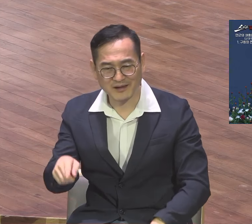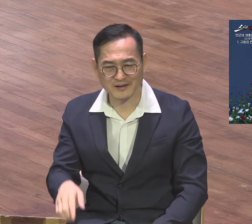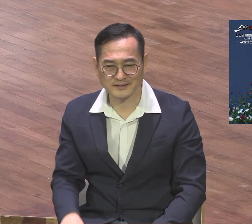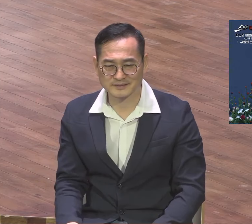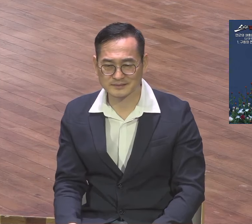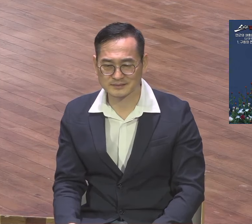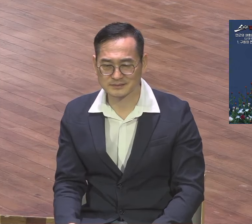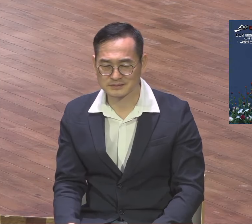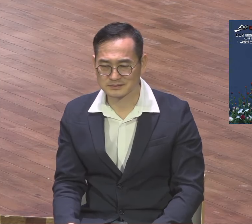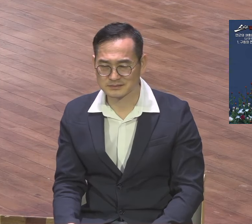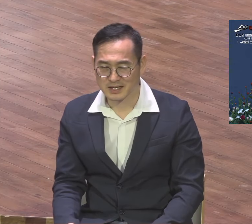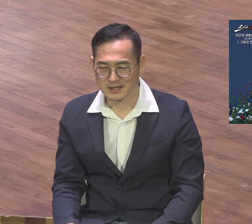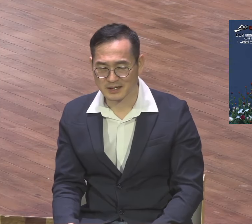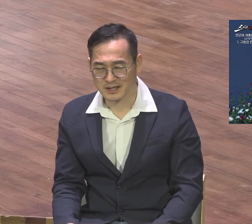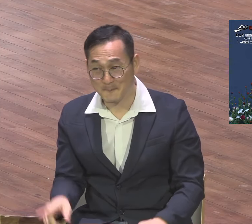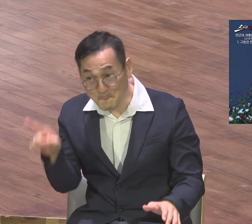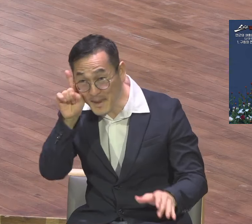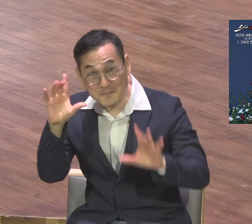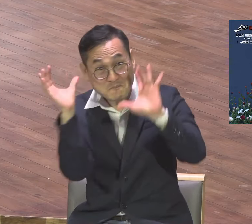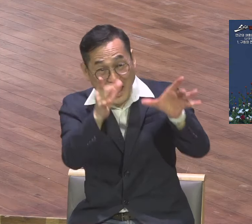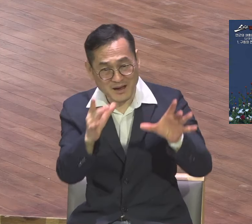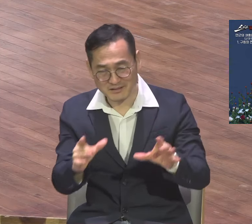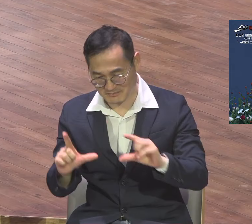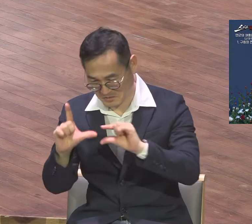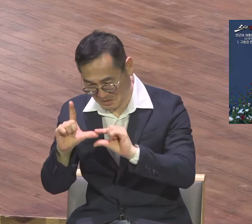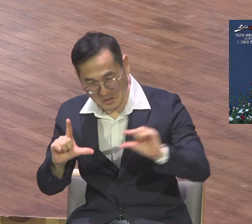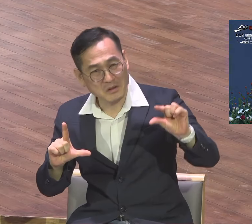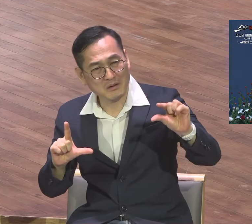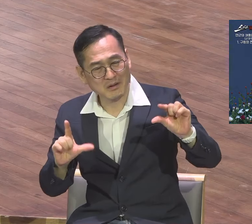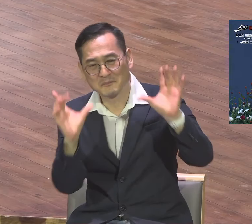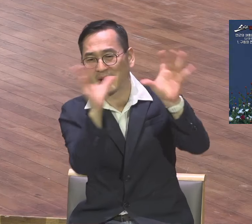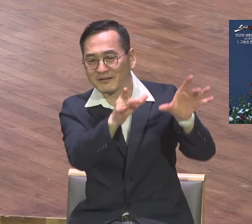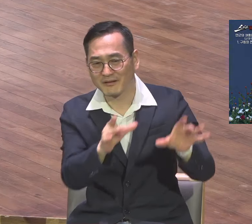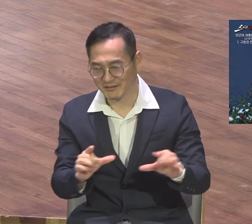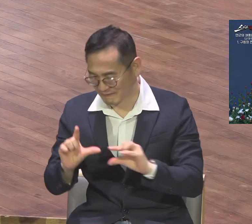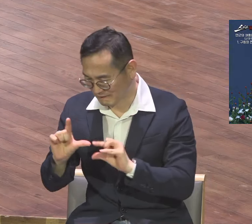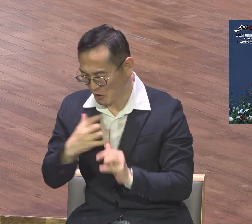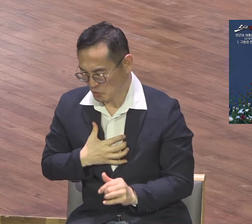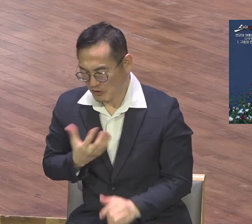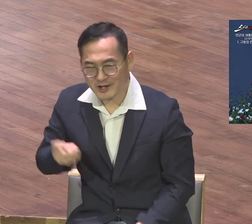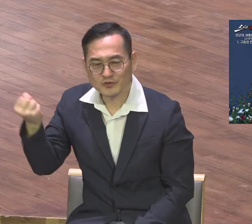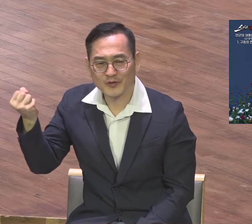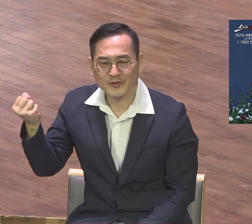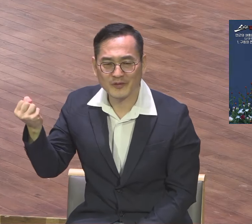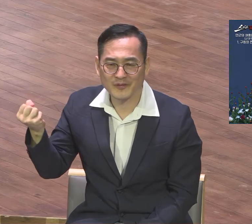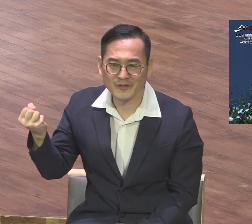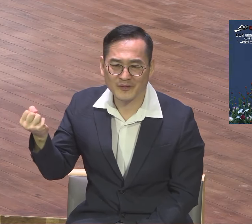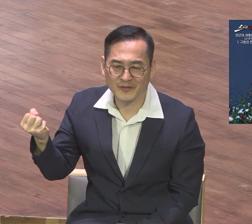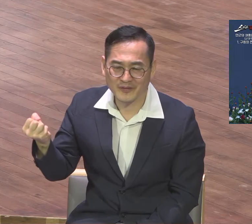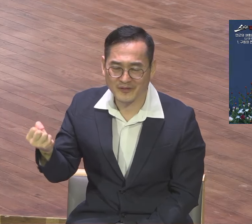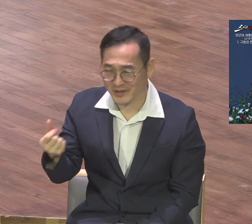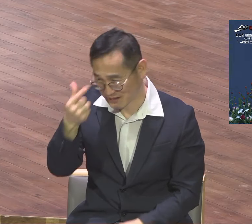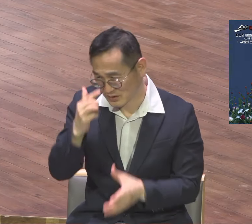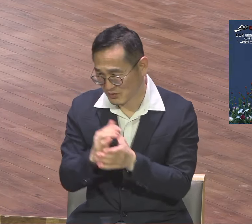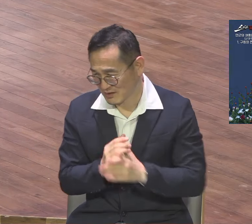송두리째 맡겨라 했는데 안 맡겼구나. 수고하고 무거운 짐 맡겨라 안 맡기구나. 기도 안 하구나.